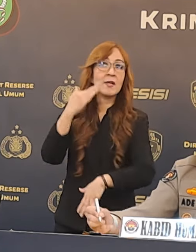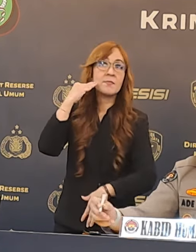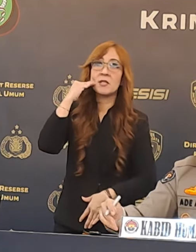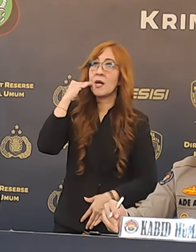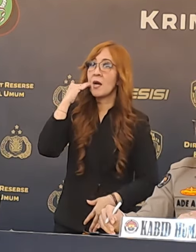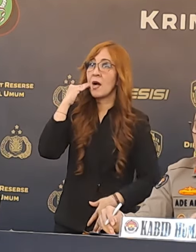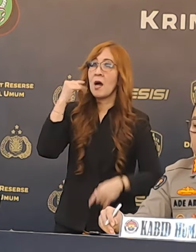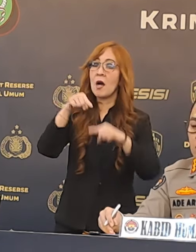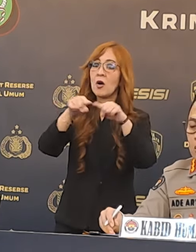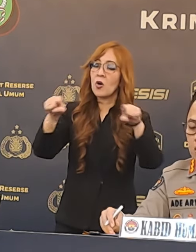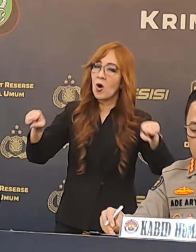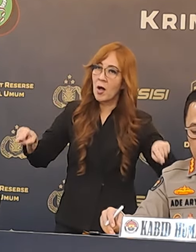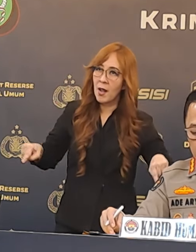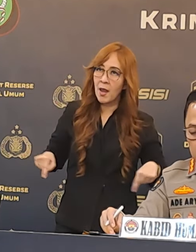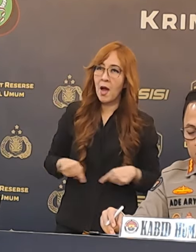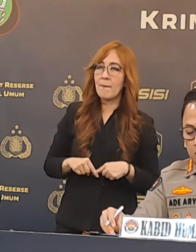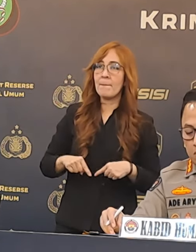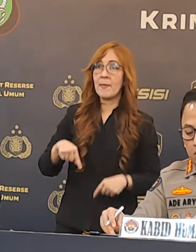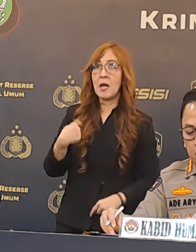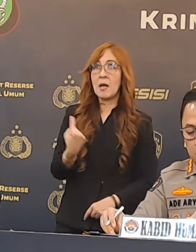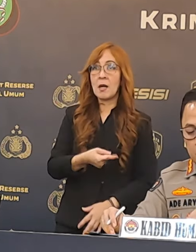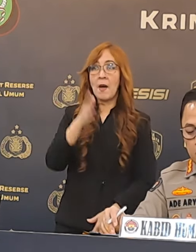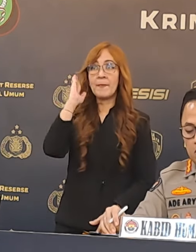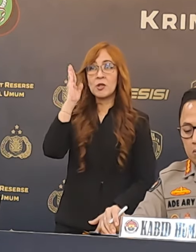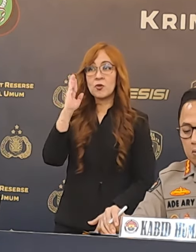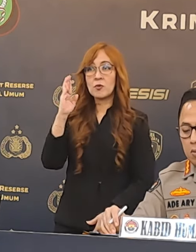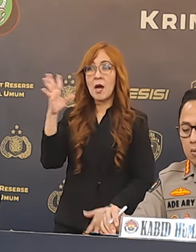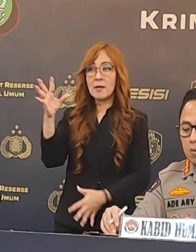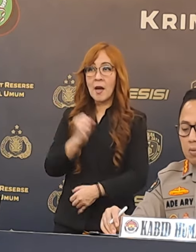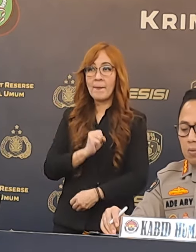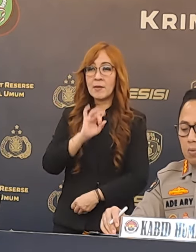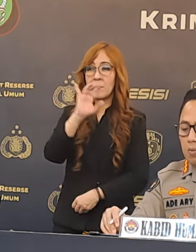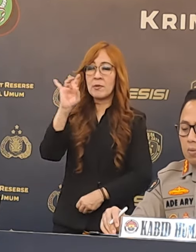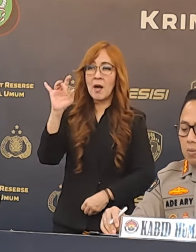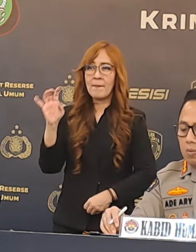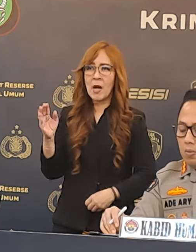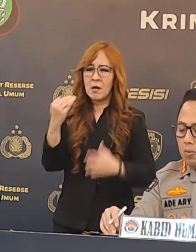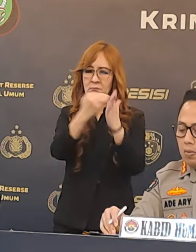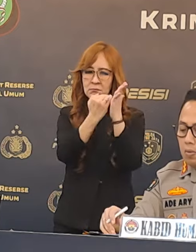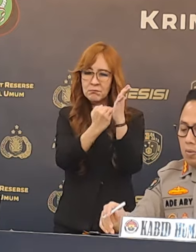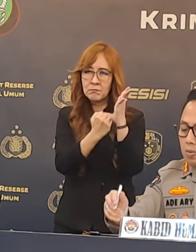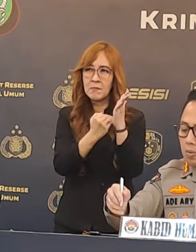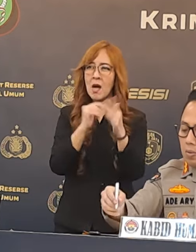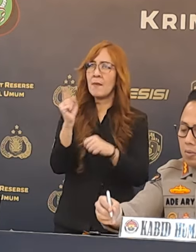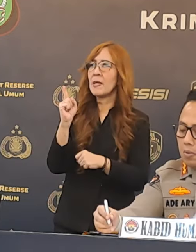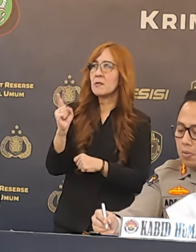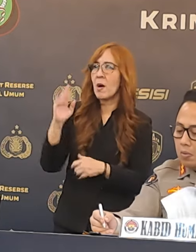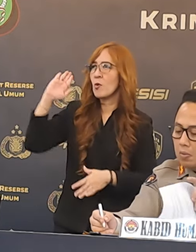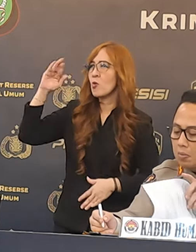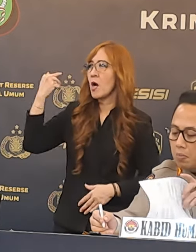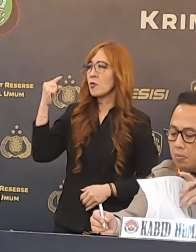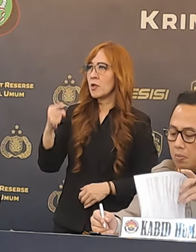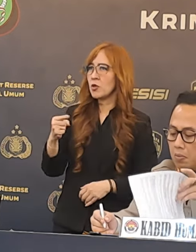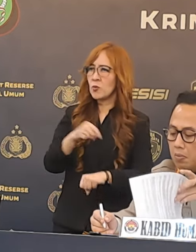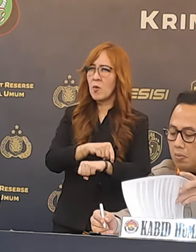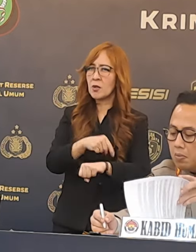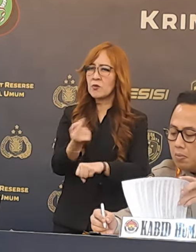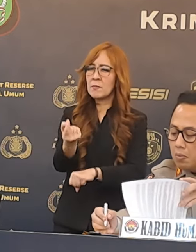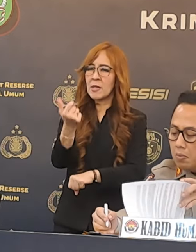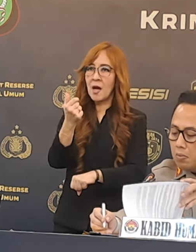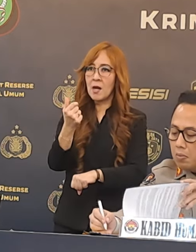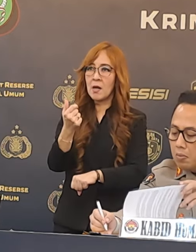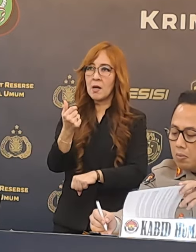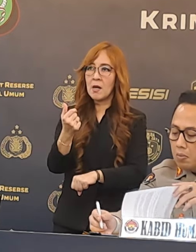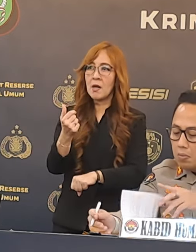itu. Jadi kami sudah mendapatkan beberapa indikasi kenapa lah pada saat itu waktunya sebentar, karena